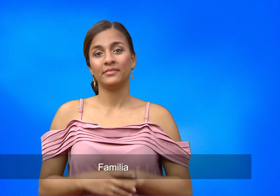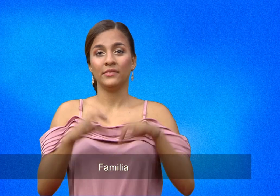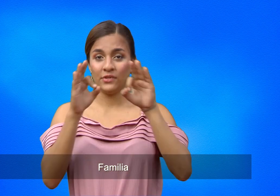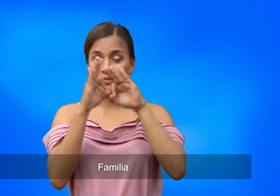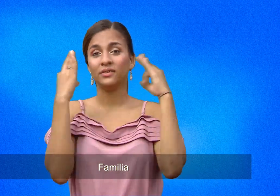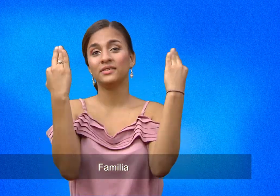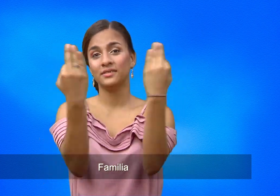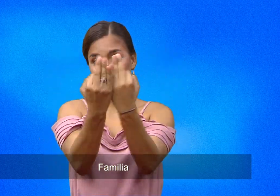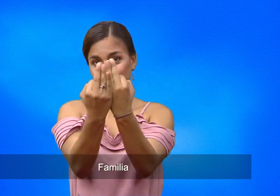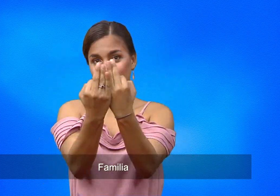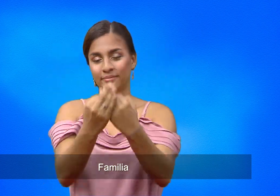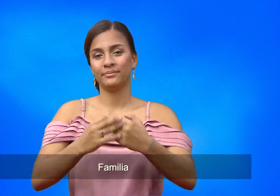familia